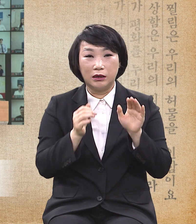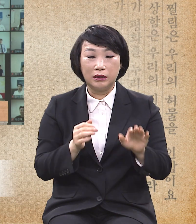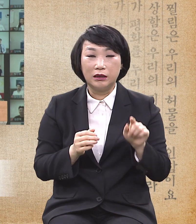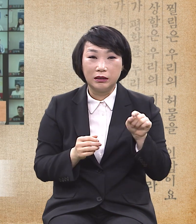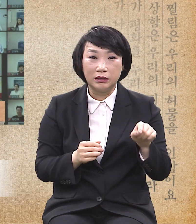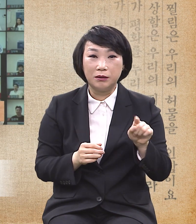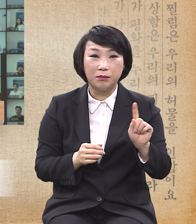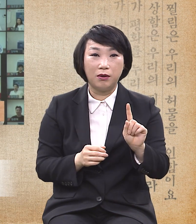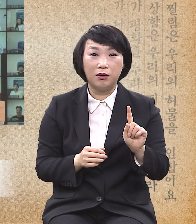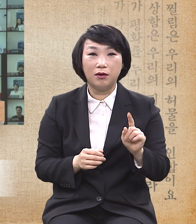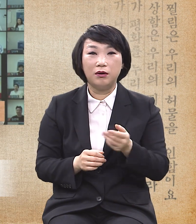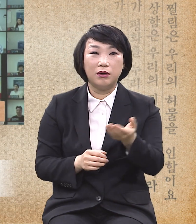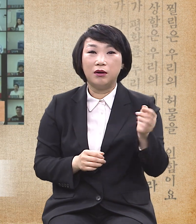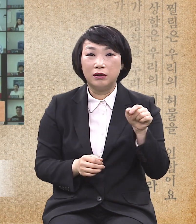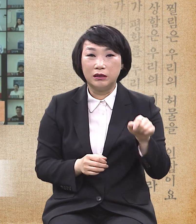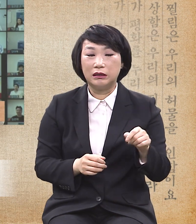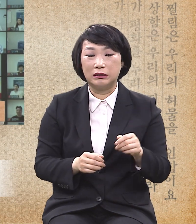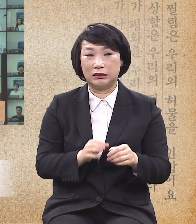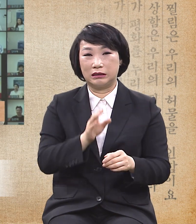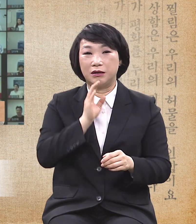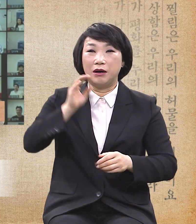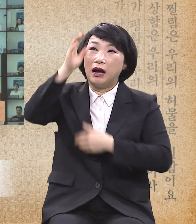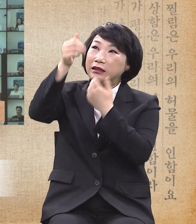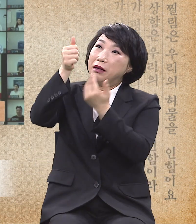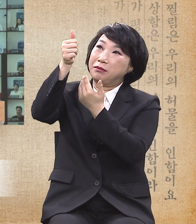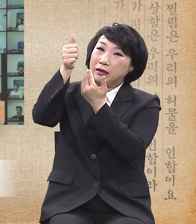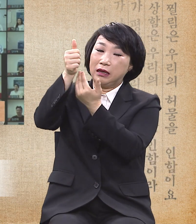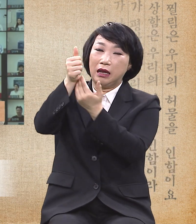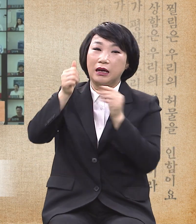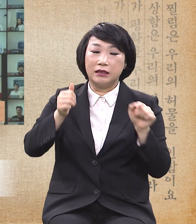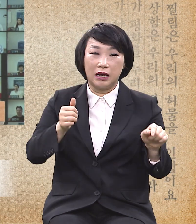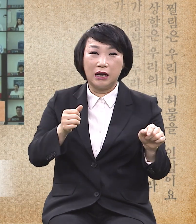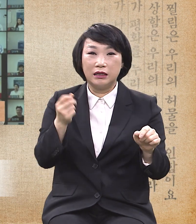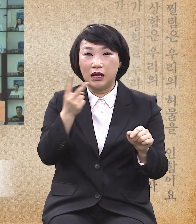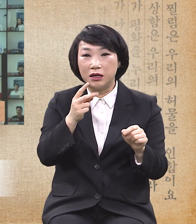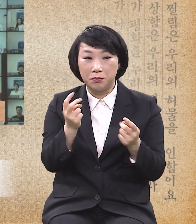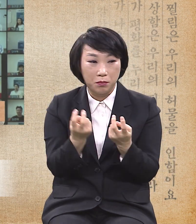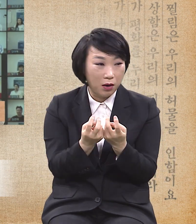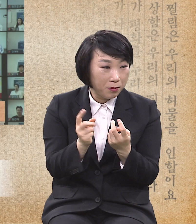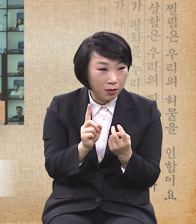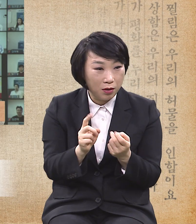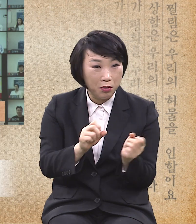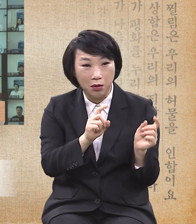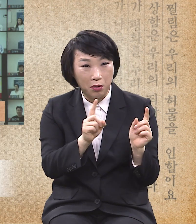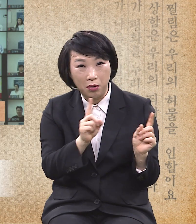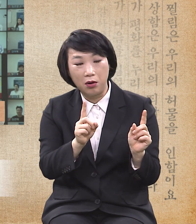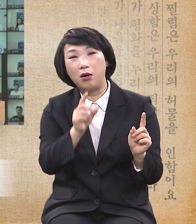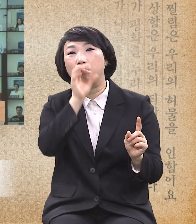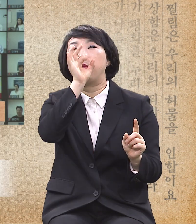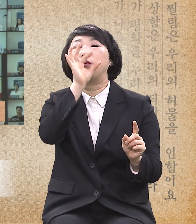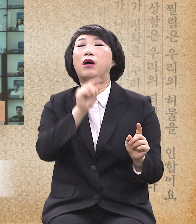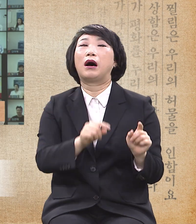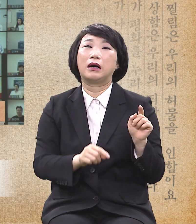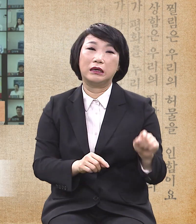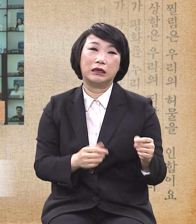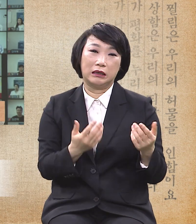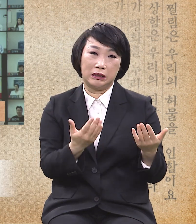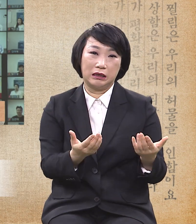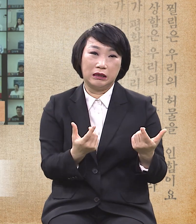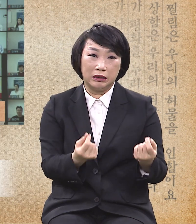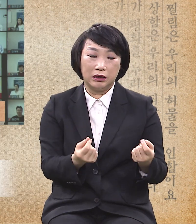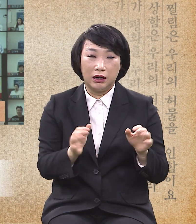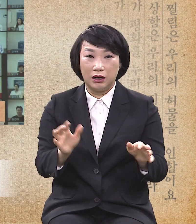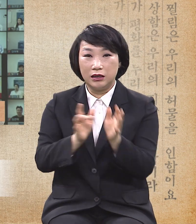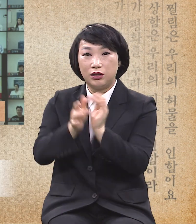그는 참으로 하나님 앞에서 다시 어떻게 회생불능 같은 이거